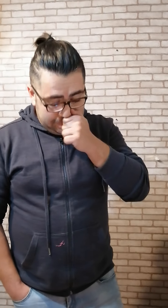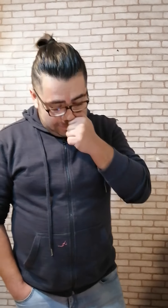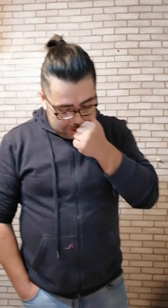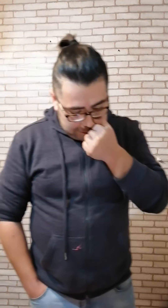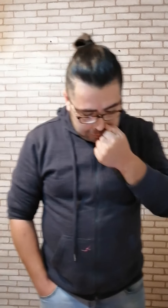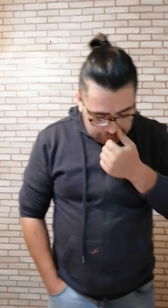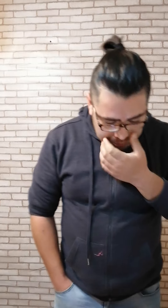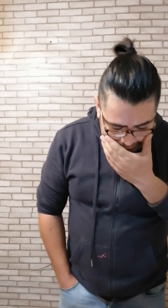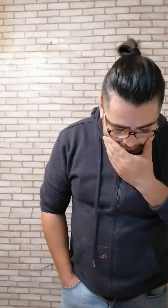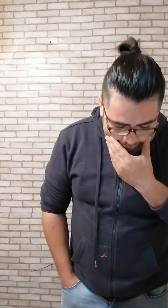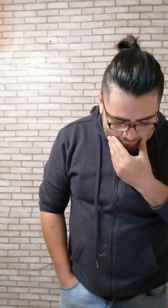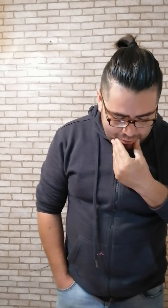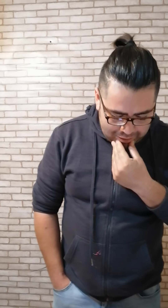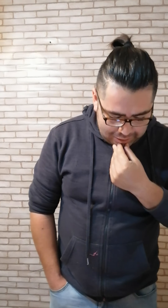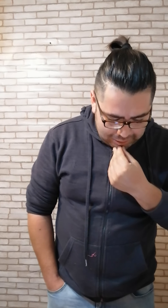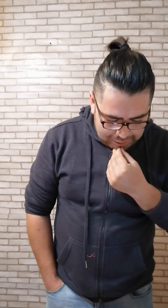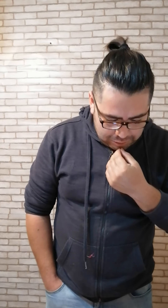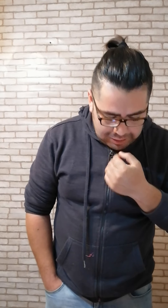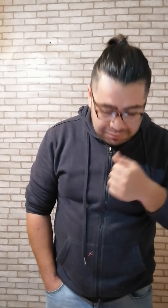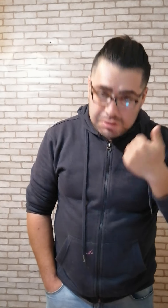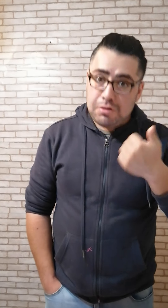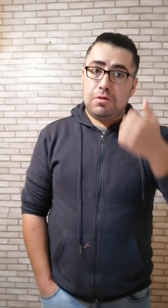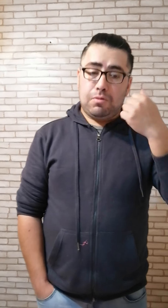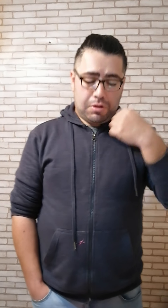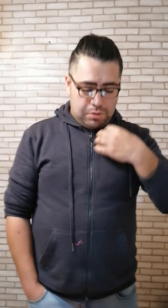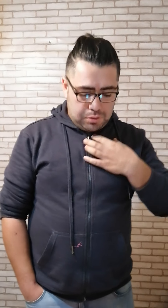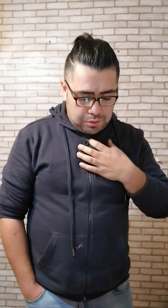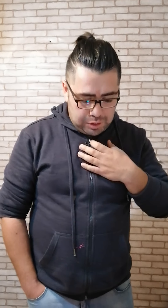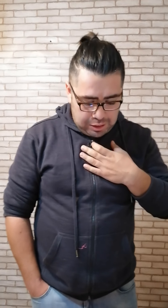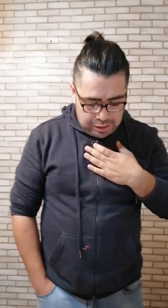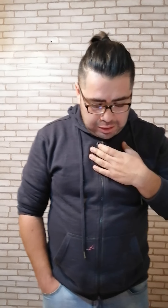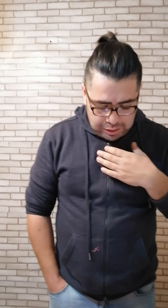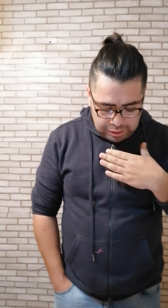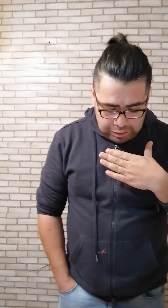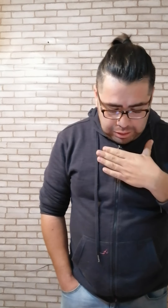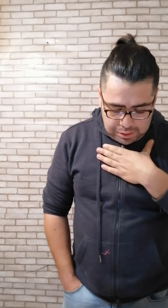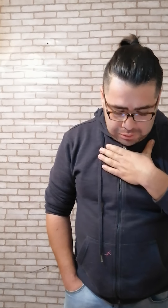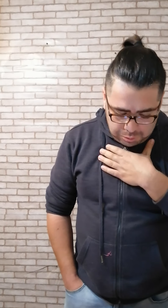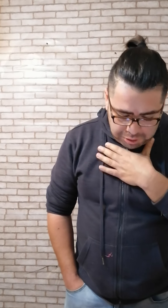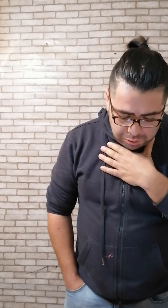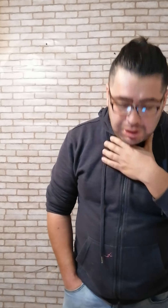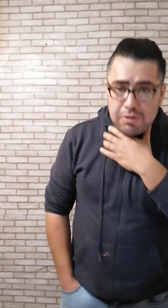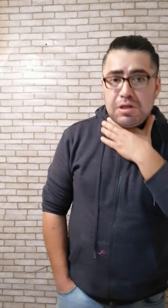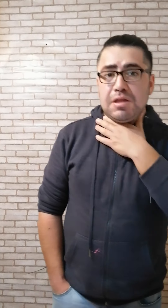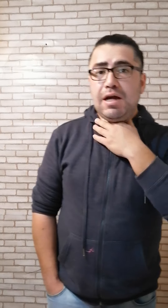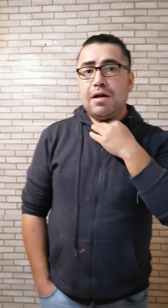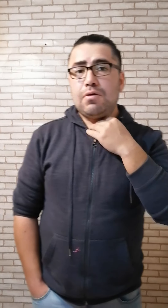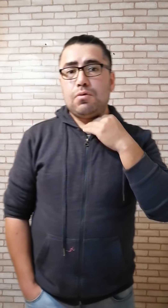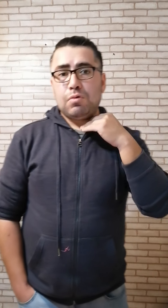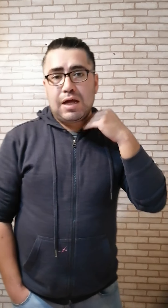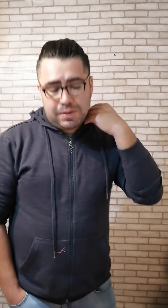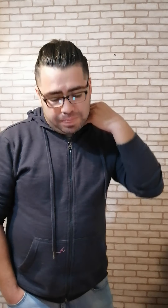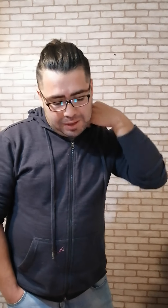cierto quiero dejar en claro que la visión de nuestro de nuestro colegio es entregar una